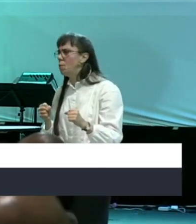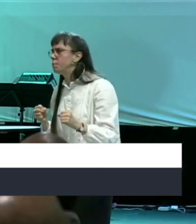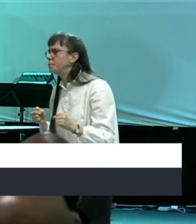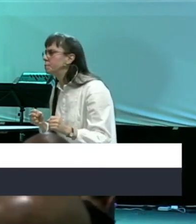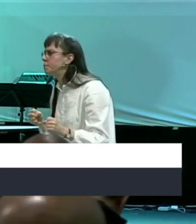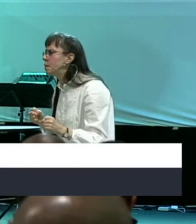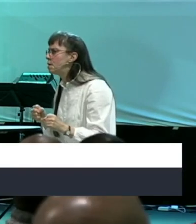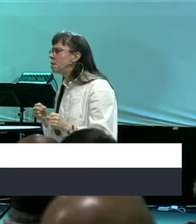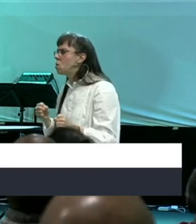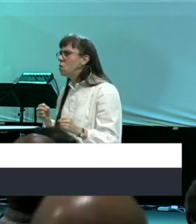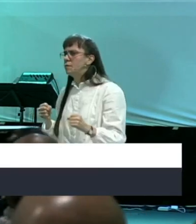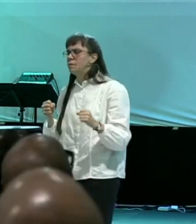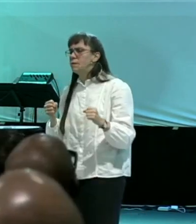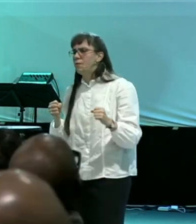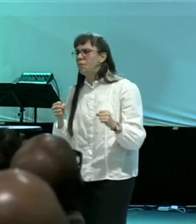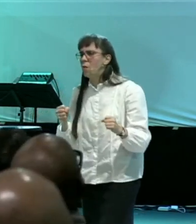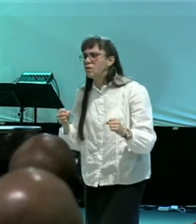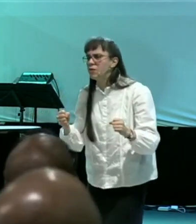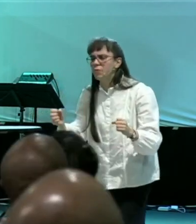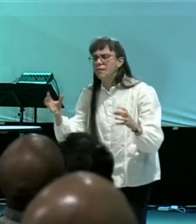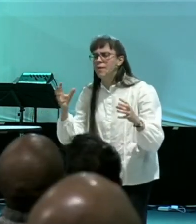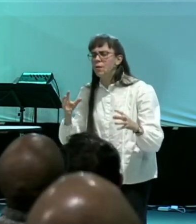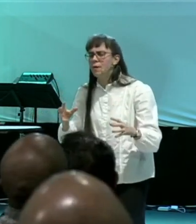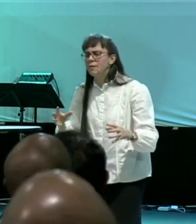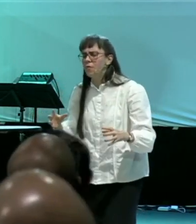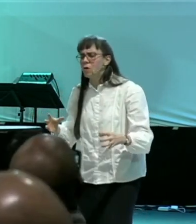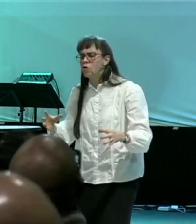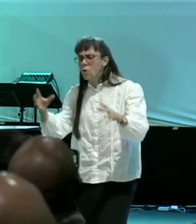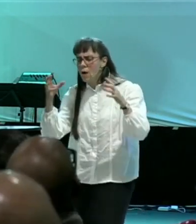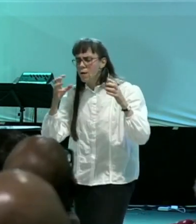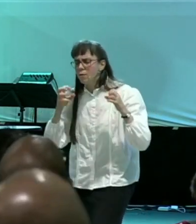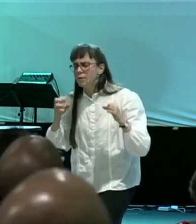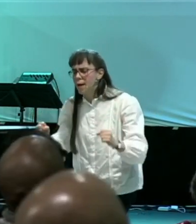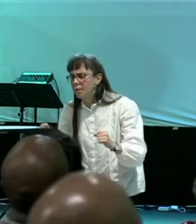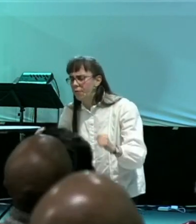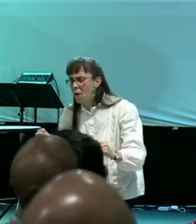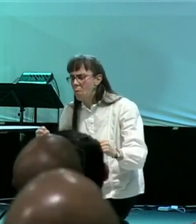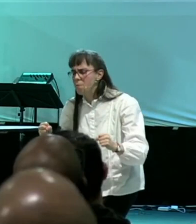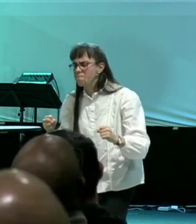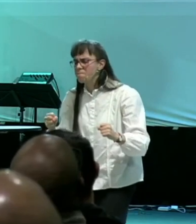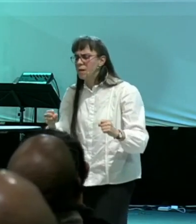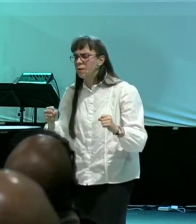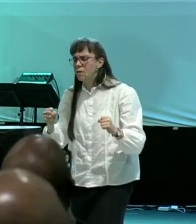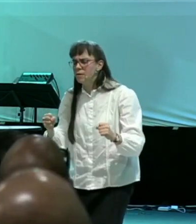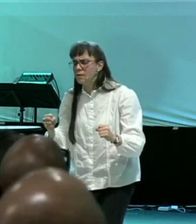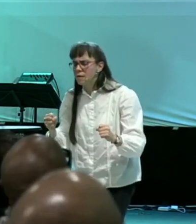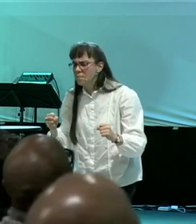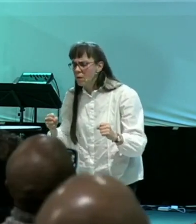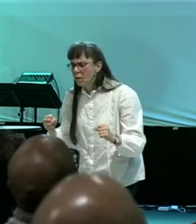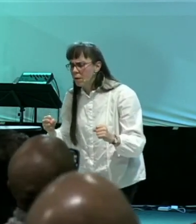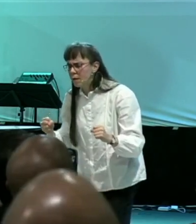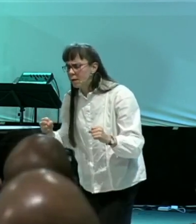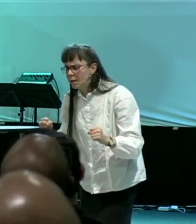oh firm. Mon Dieu. Tiens ferme, reçois la grâce de Dieu pour tenir dans l'adversité.